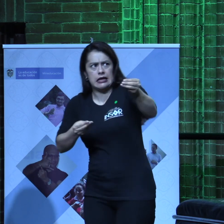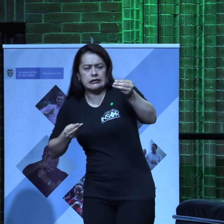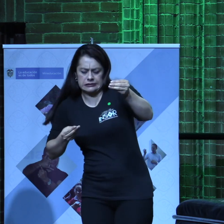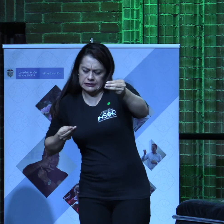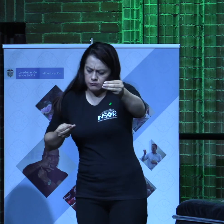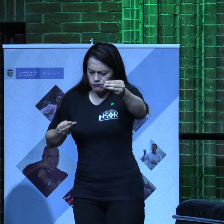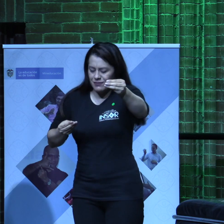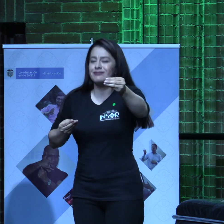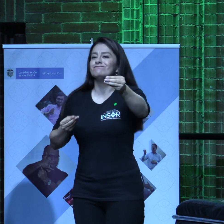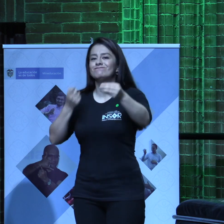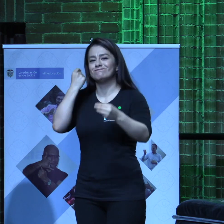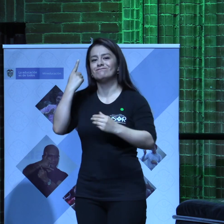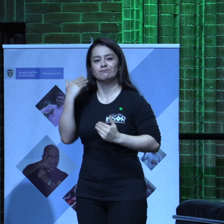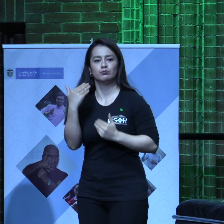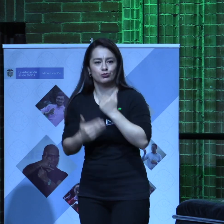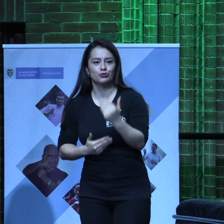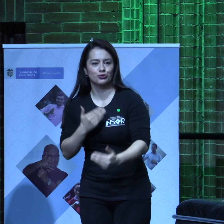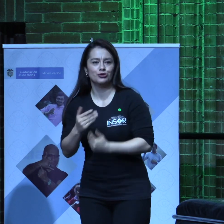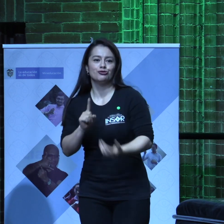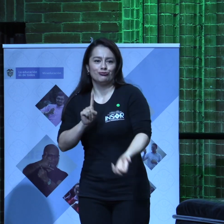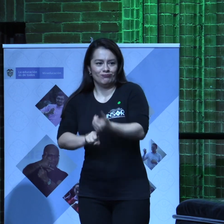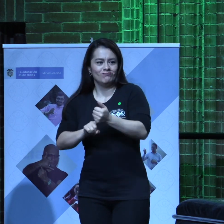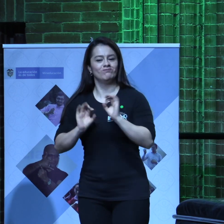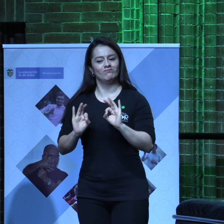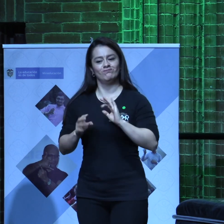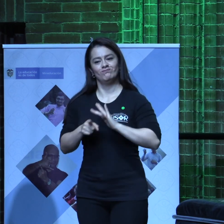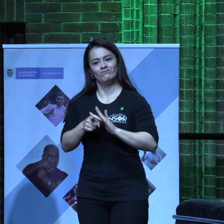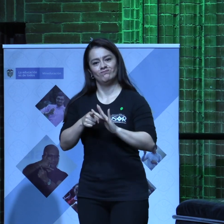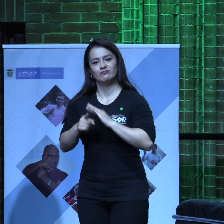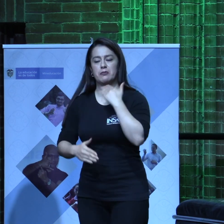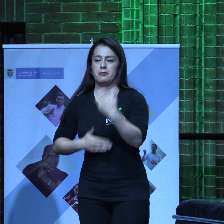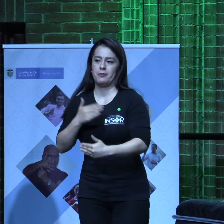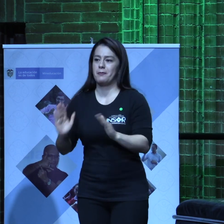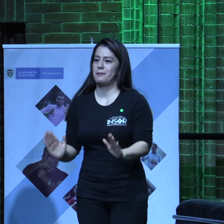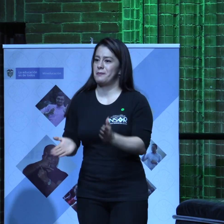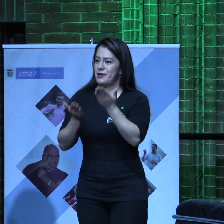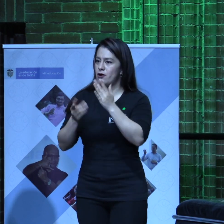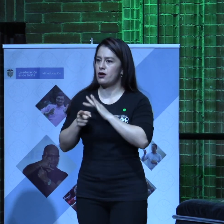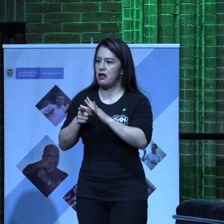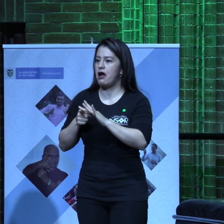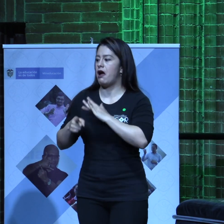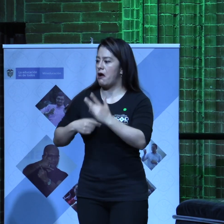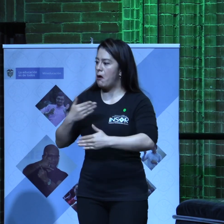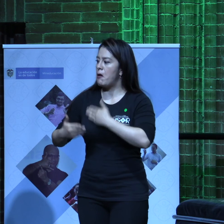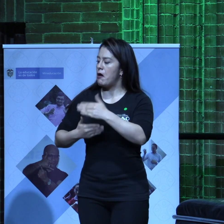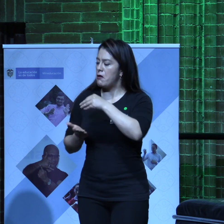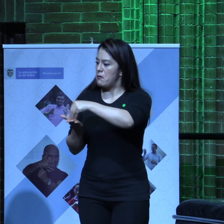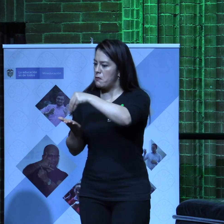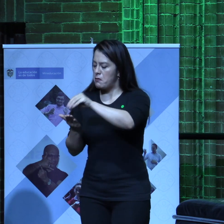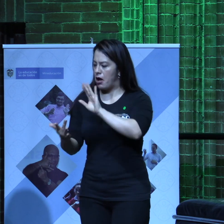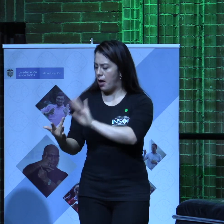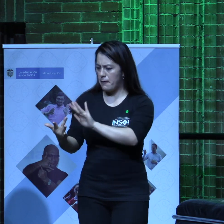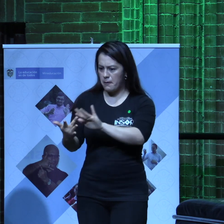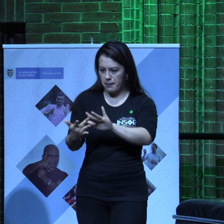mejorar los procesos y mejorar su gestión en la ejecución de sus recursos.